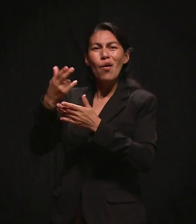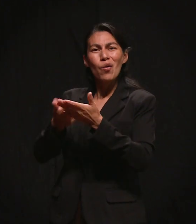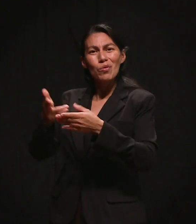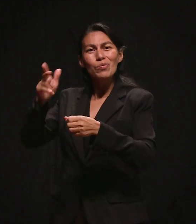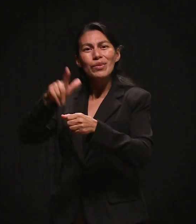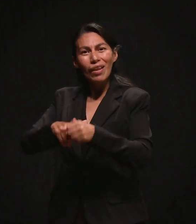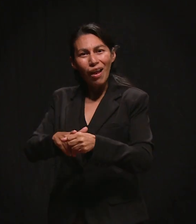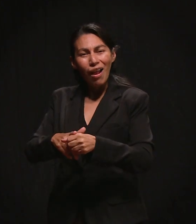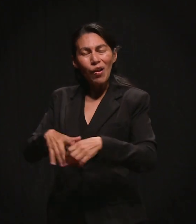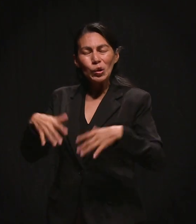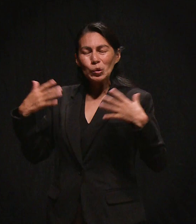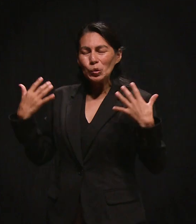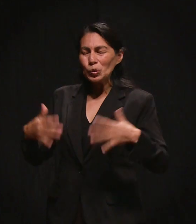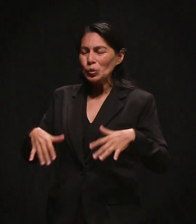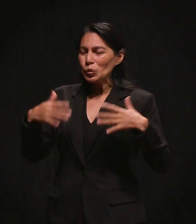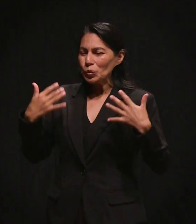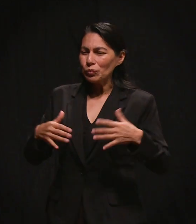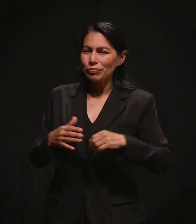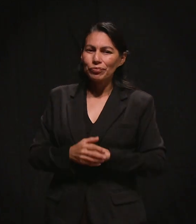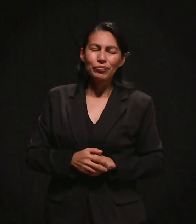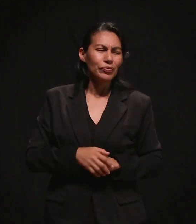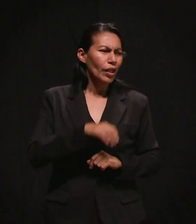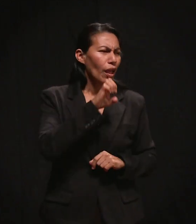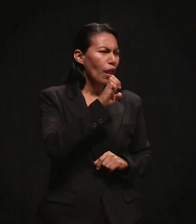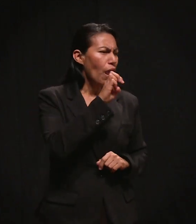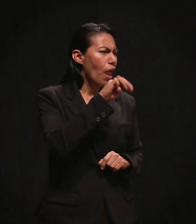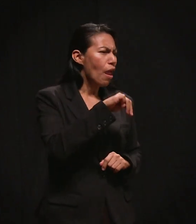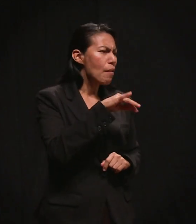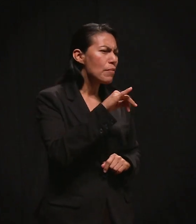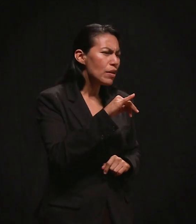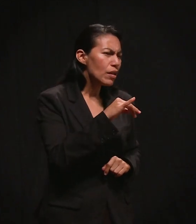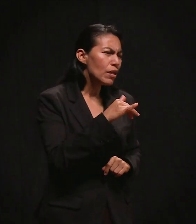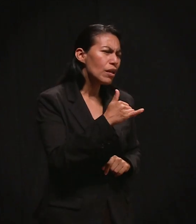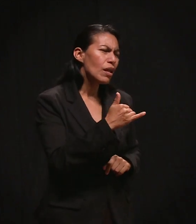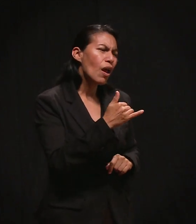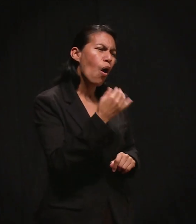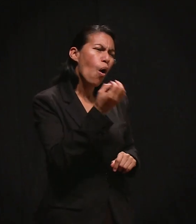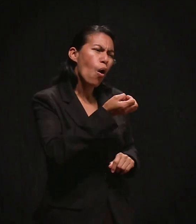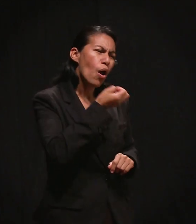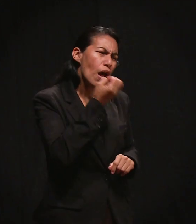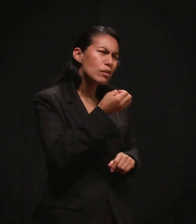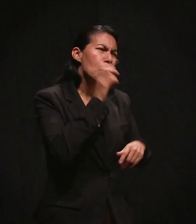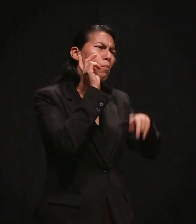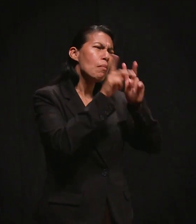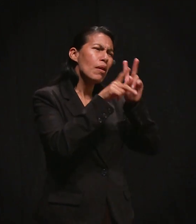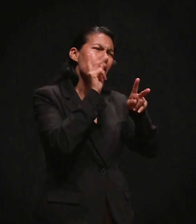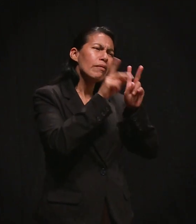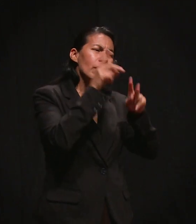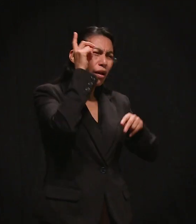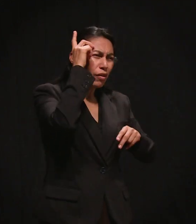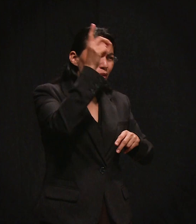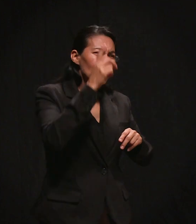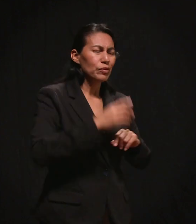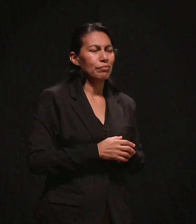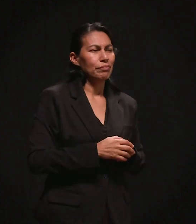en otras palabras, la oración es un diálogo con Dios. Y a veces pensamos que es un monólogo con Dios.